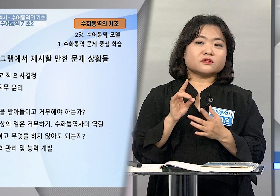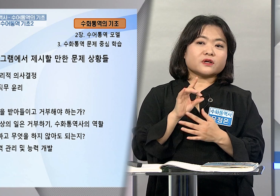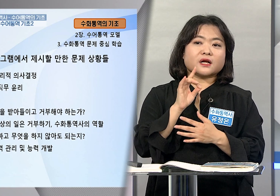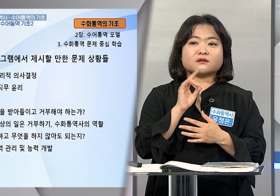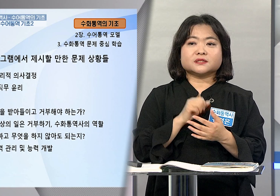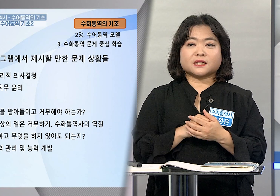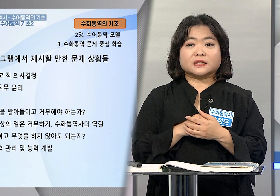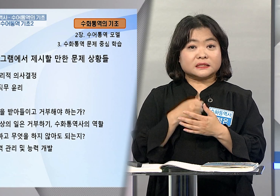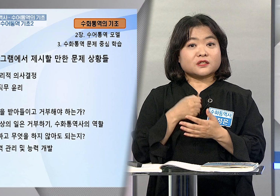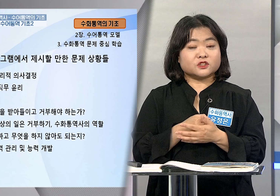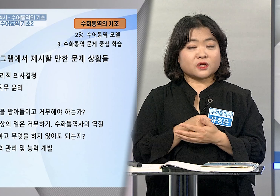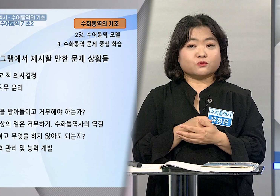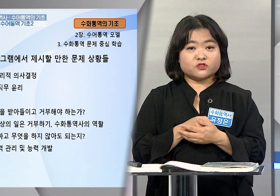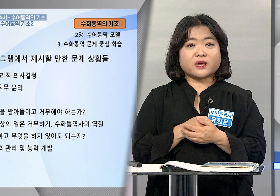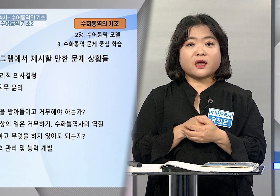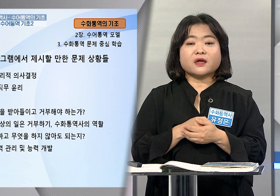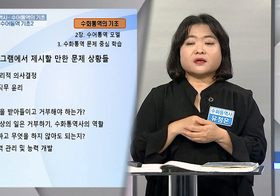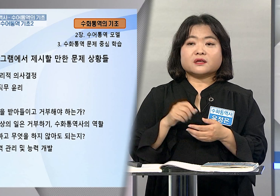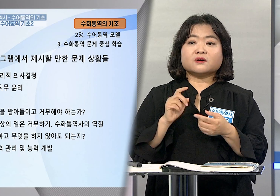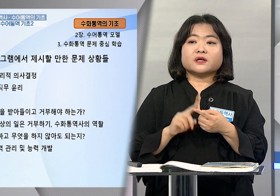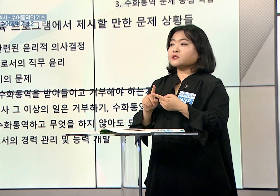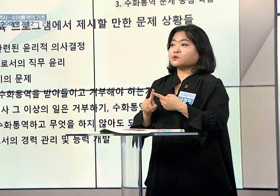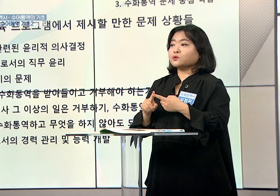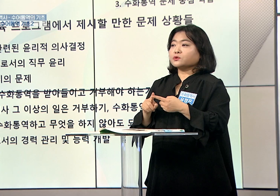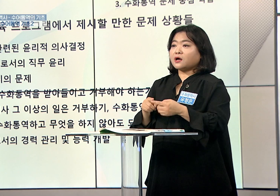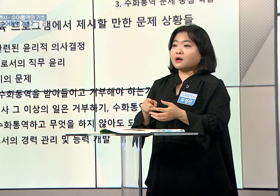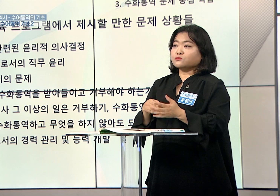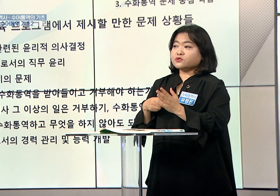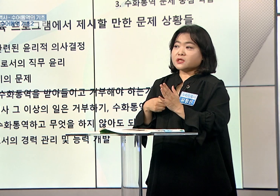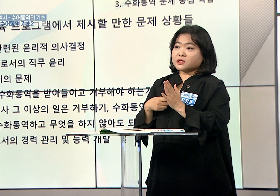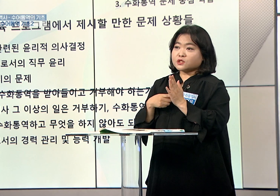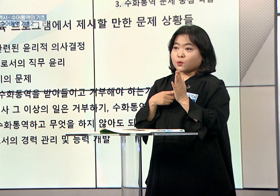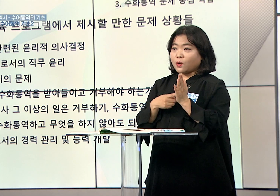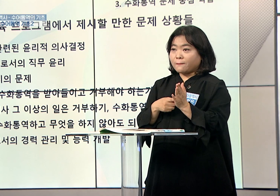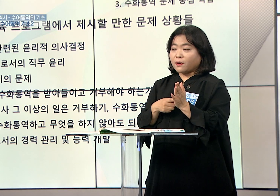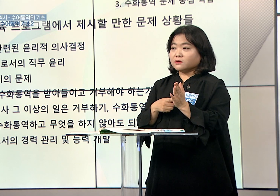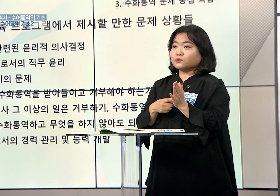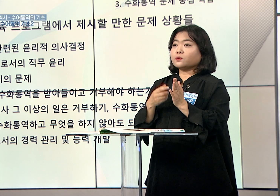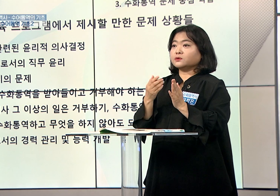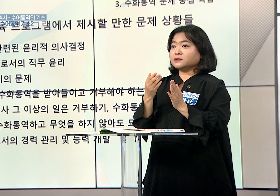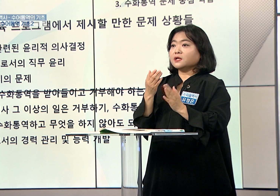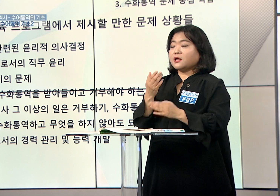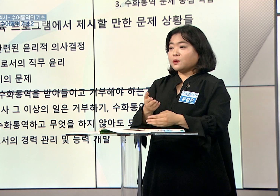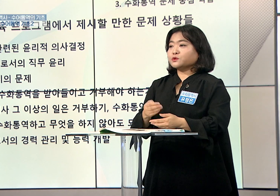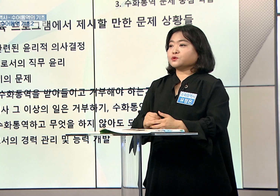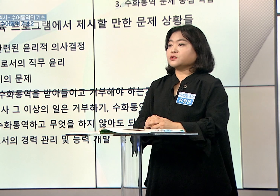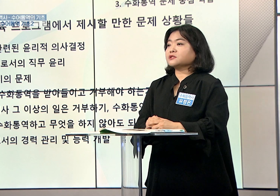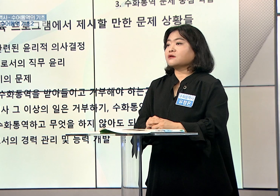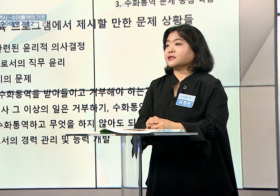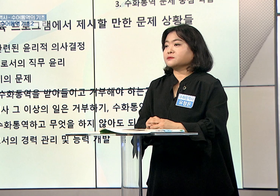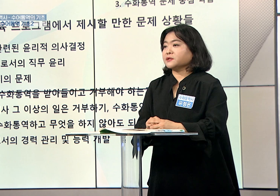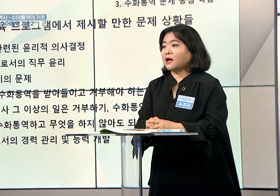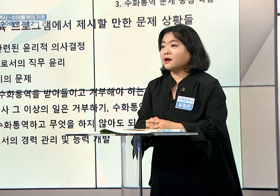선택할 것인가 의사결정의 문제, 이거에 대해서도 우리가 문제 제시로 한번 토론을 해볼 수도 있을 것 같습니다.